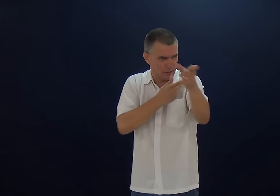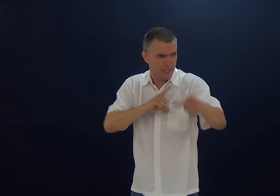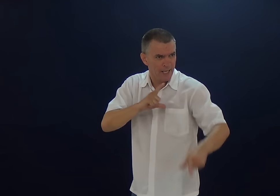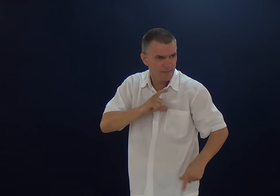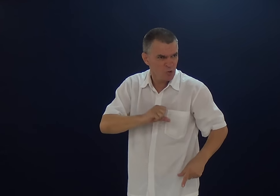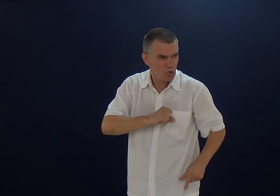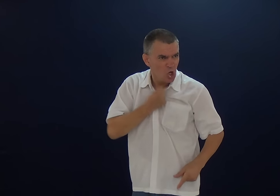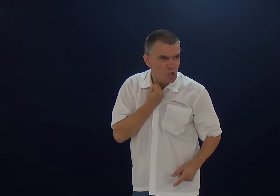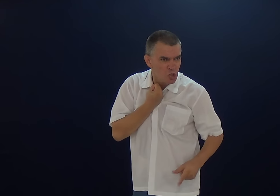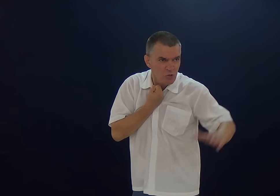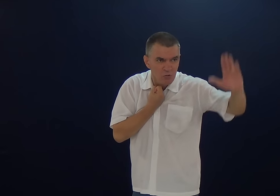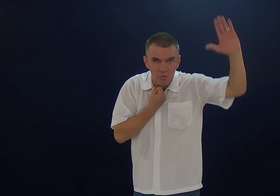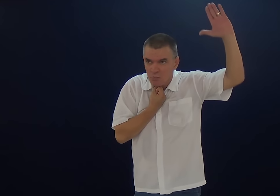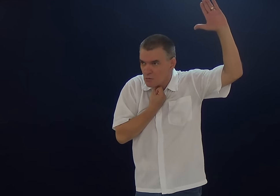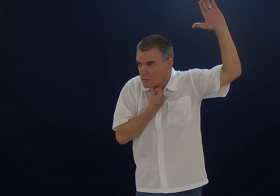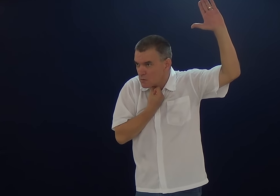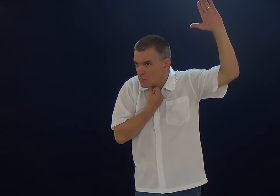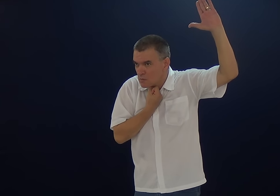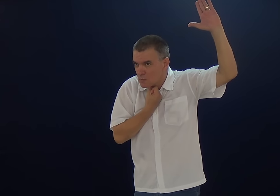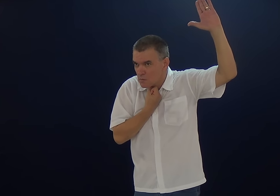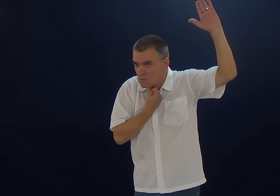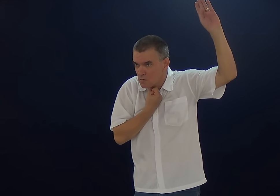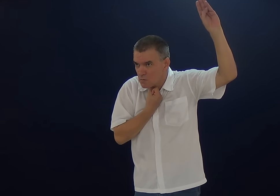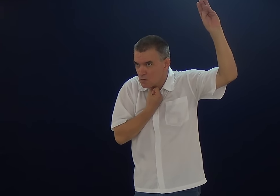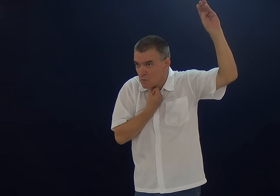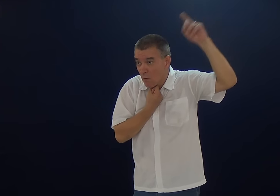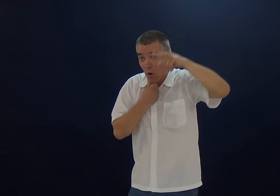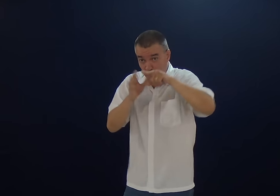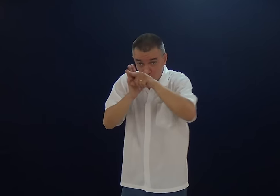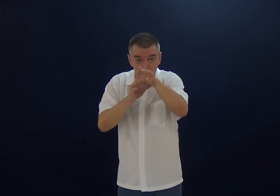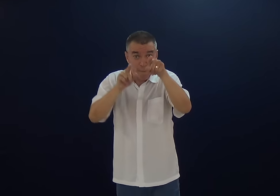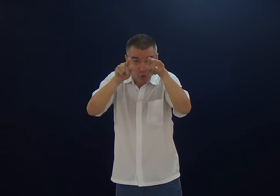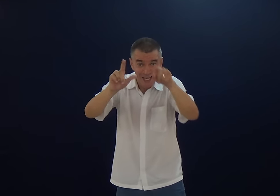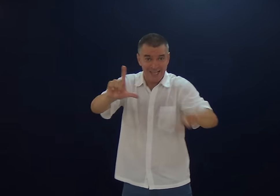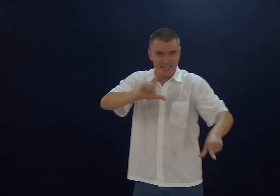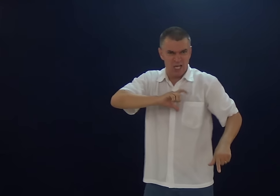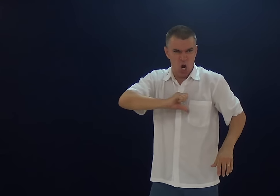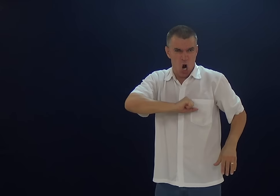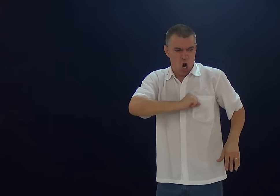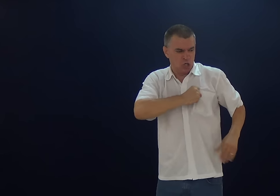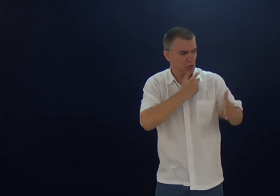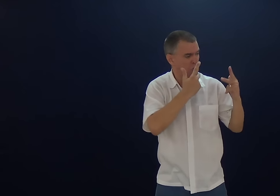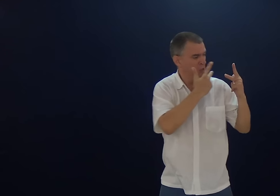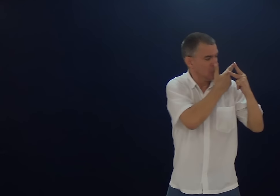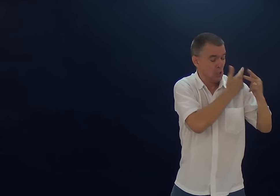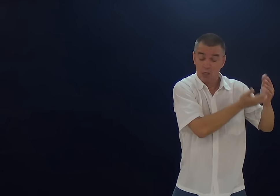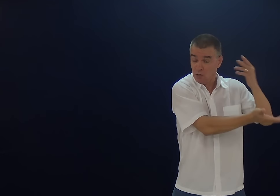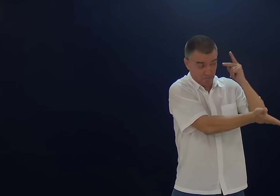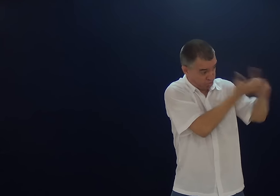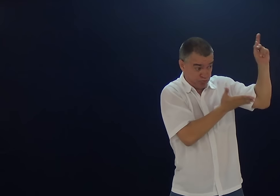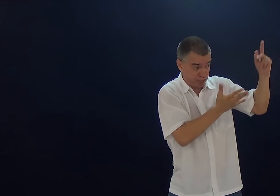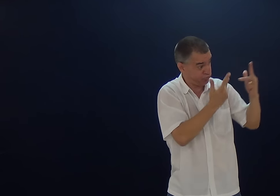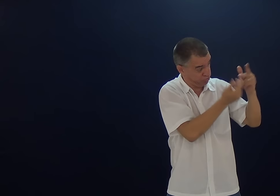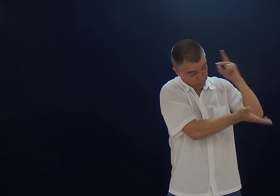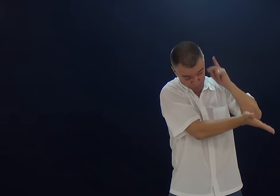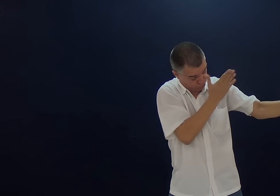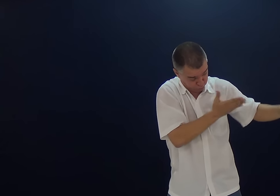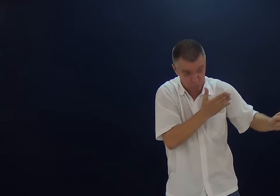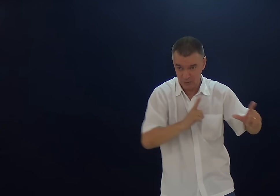Deus tem algumas pessoas que odeiam a fofoca aqui quem que odeia a fofoca você tem ódio de fofoca a